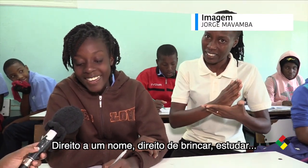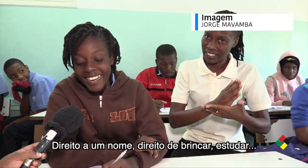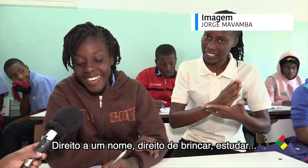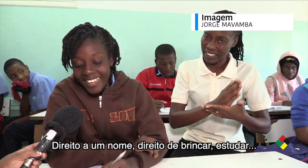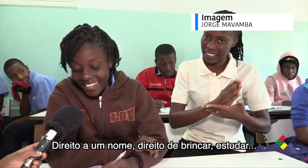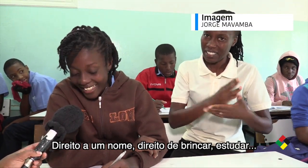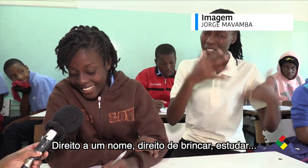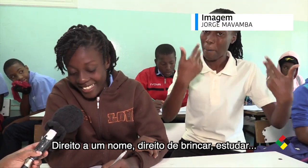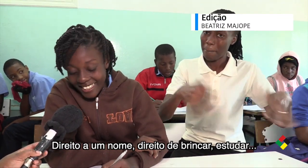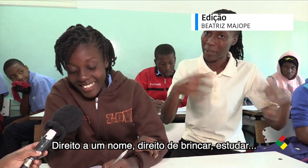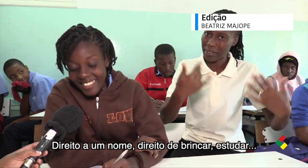brincar,